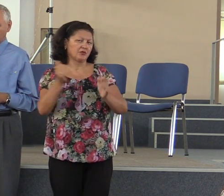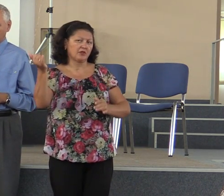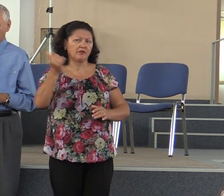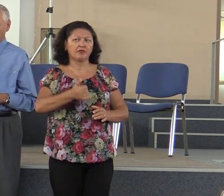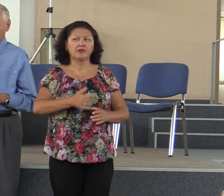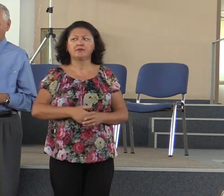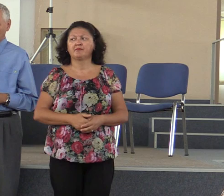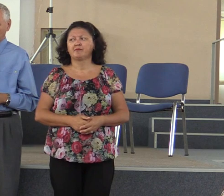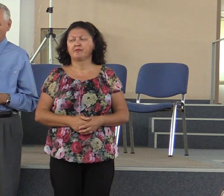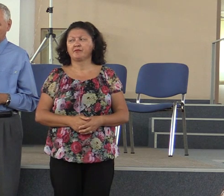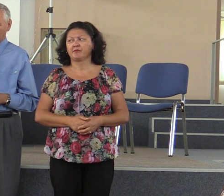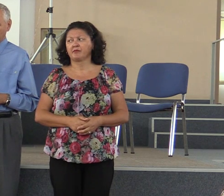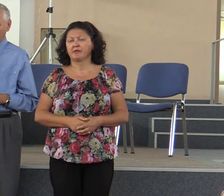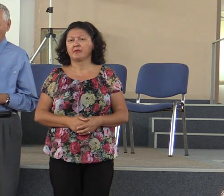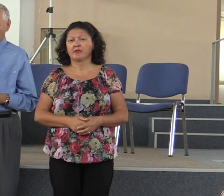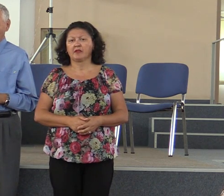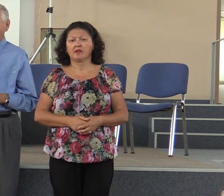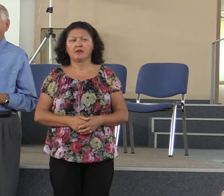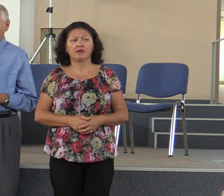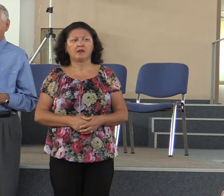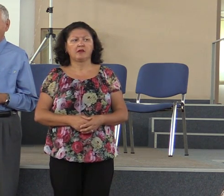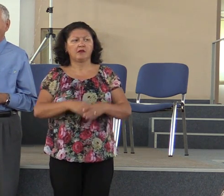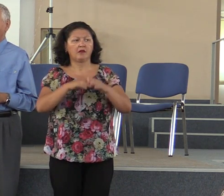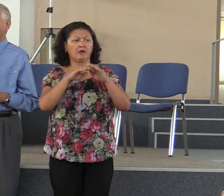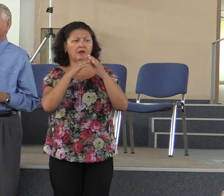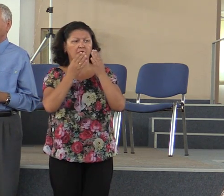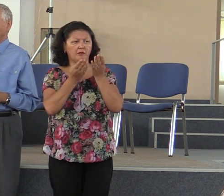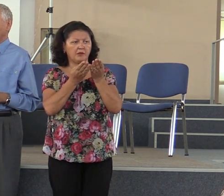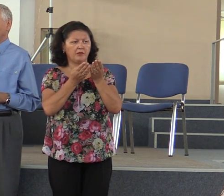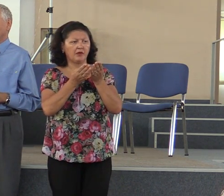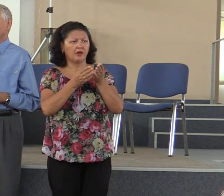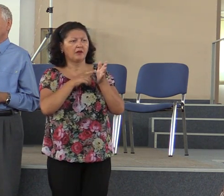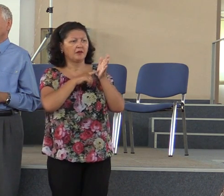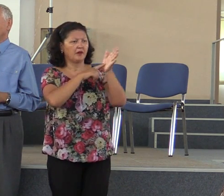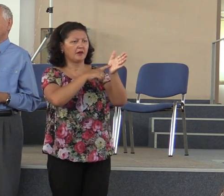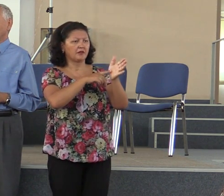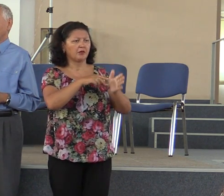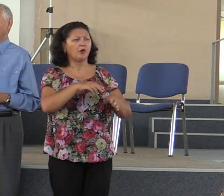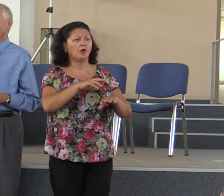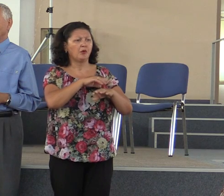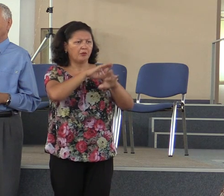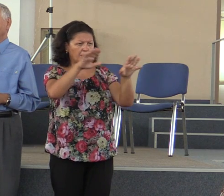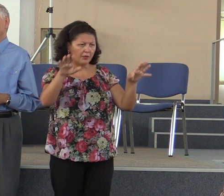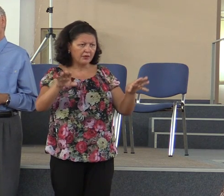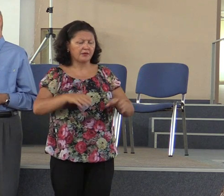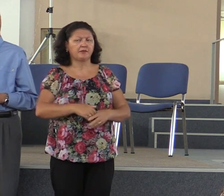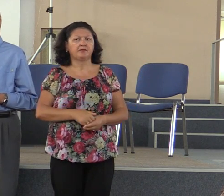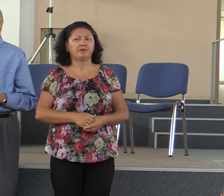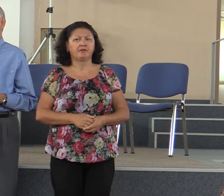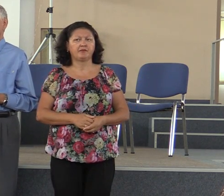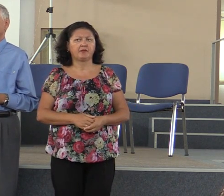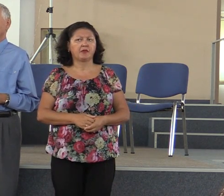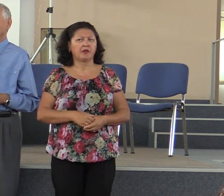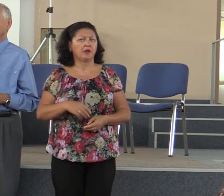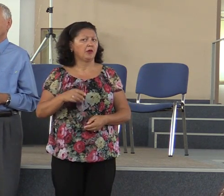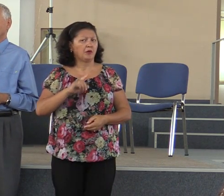Bible describes a people. Biblia ne descrie un popor. Doesn't say what church. Nu spune ce